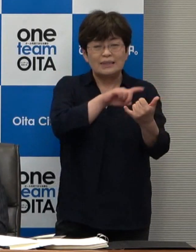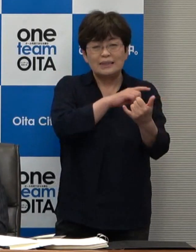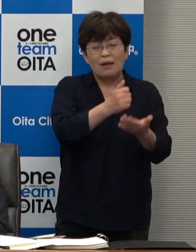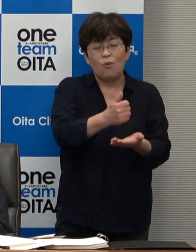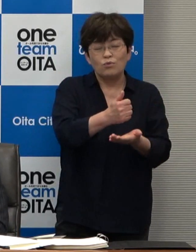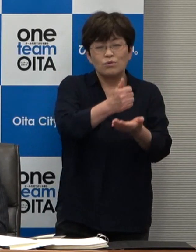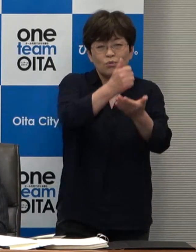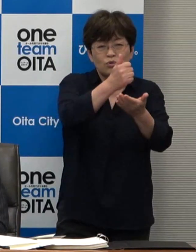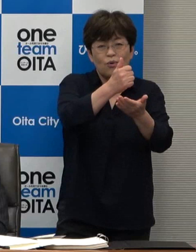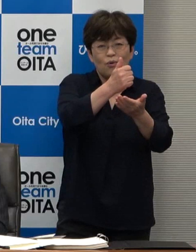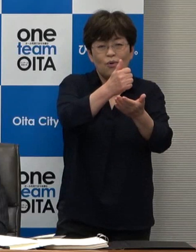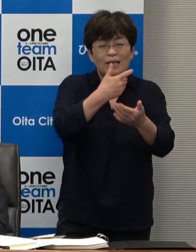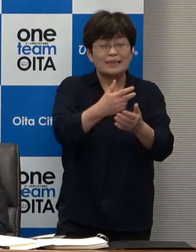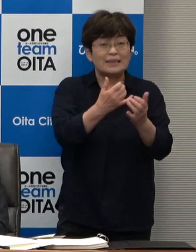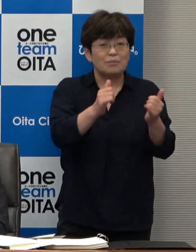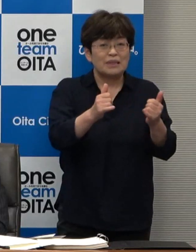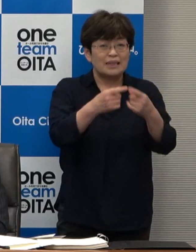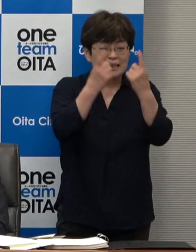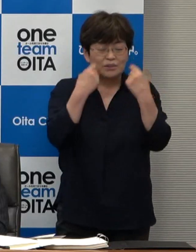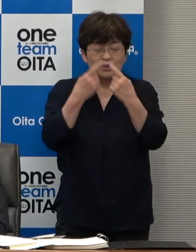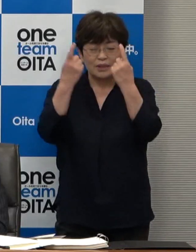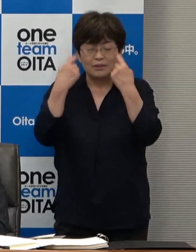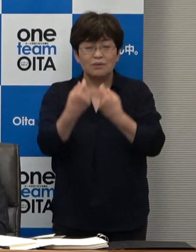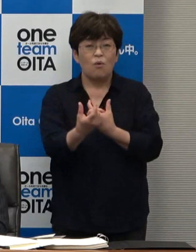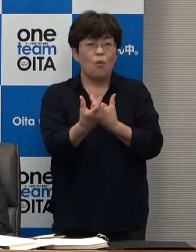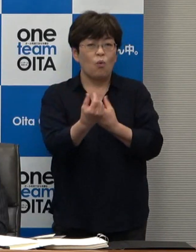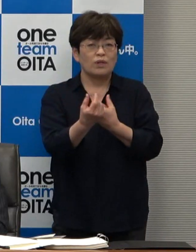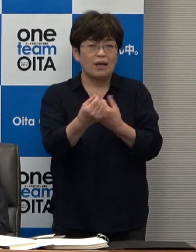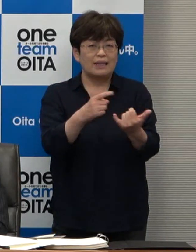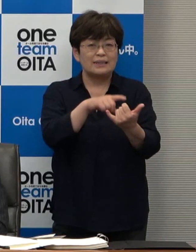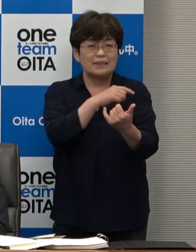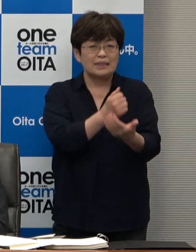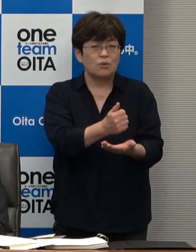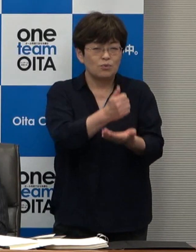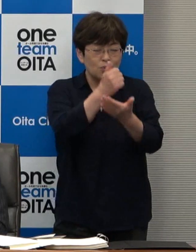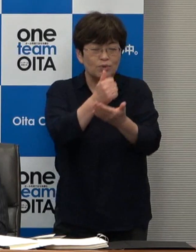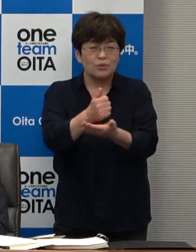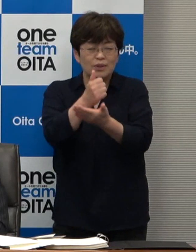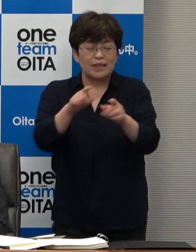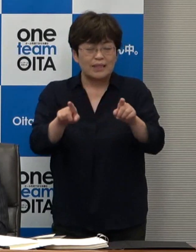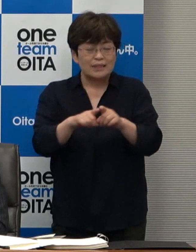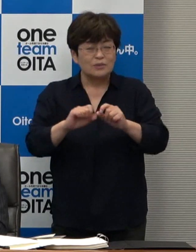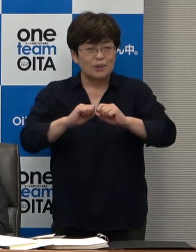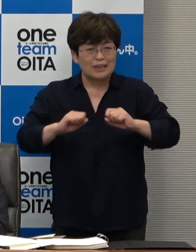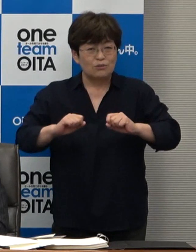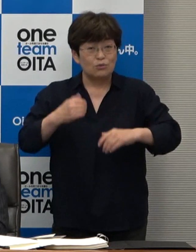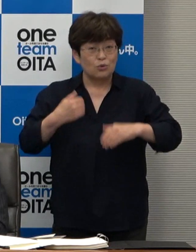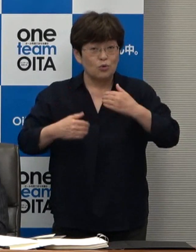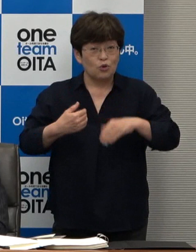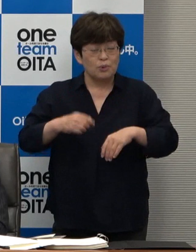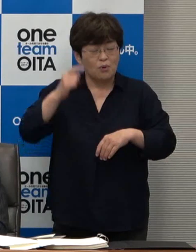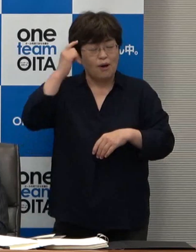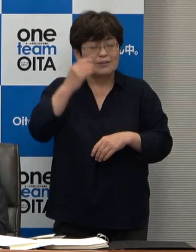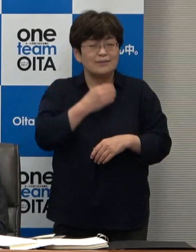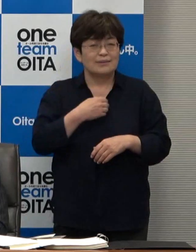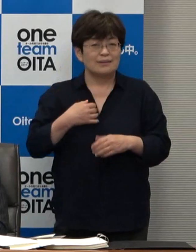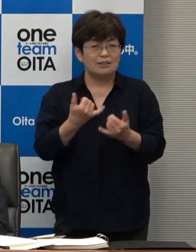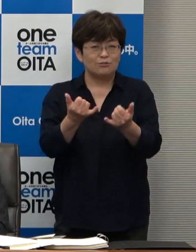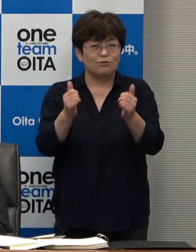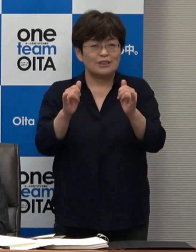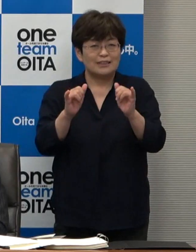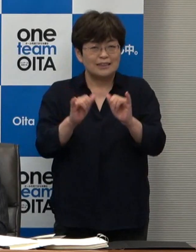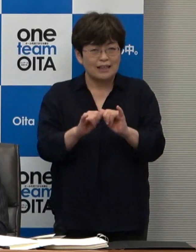ともに、市民一人一人がお互いに人権を尊重し合い、共に生きる喜びを実感できる地域社会の実